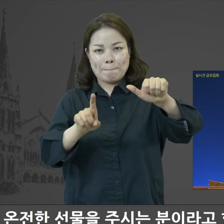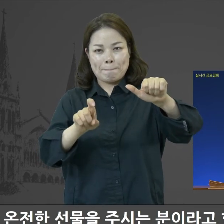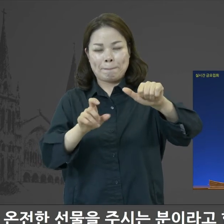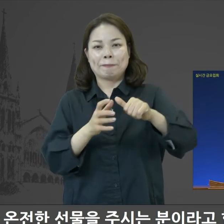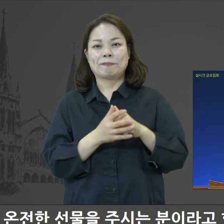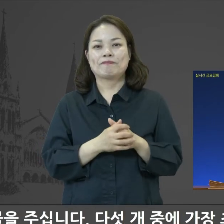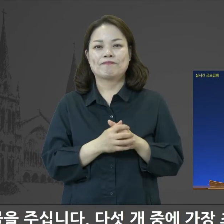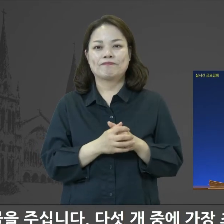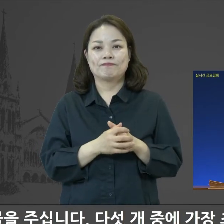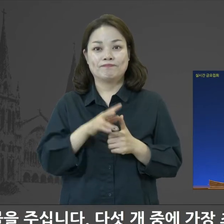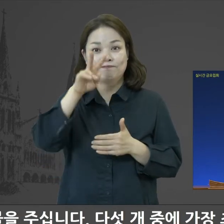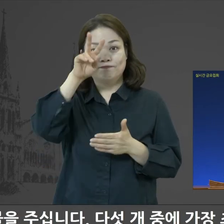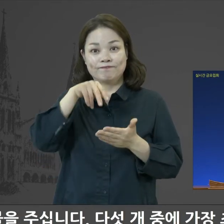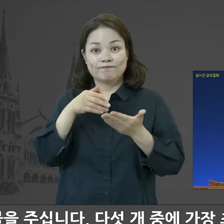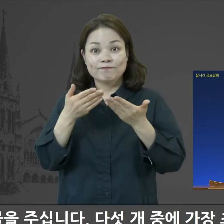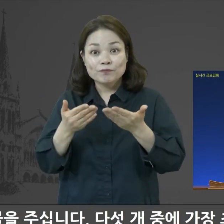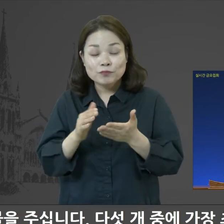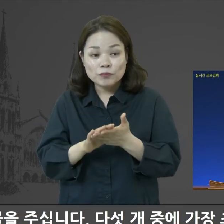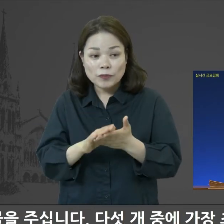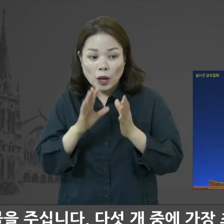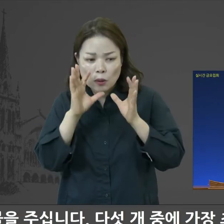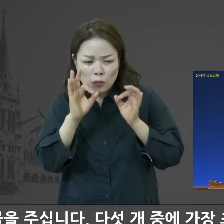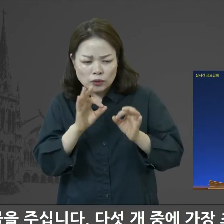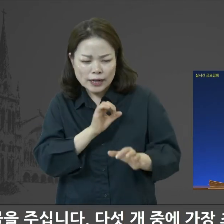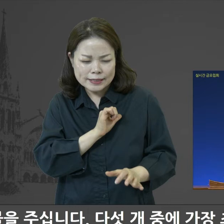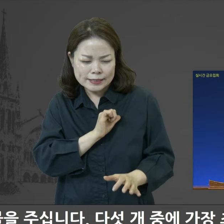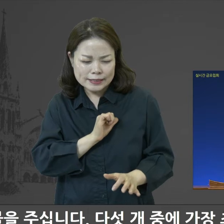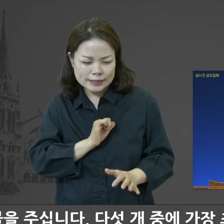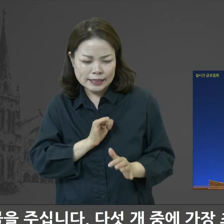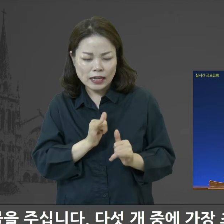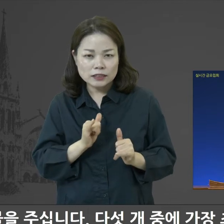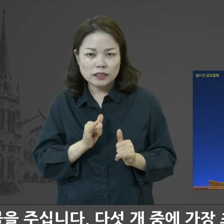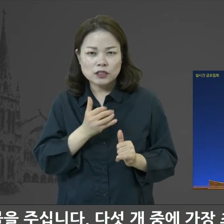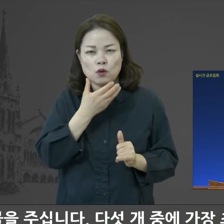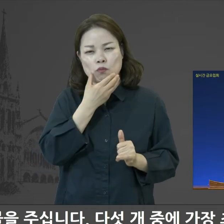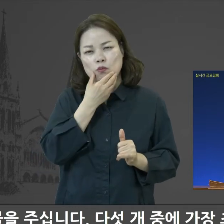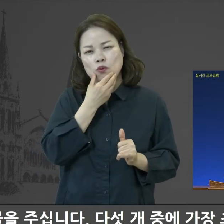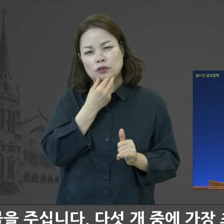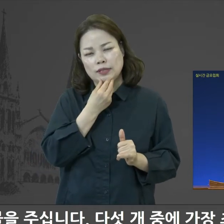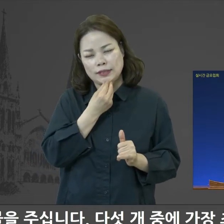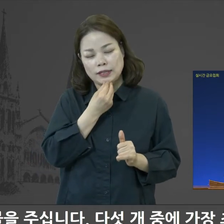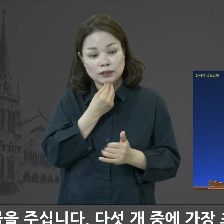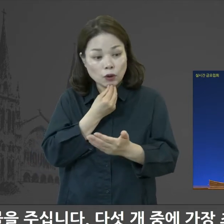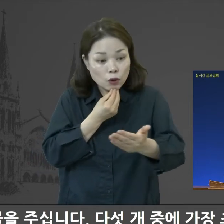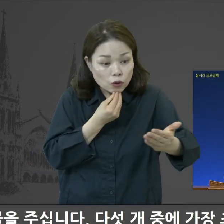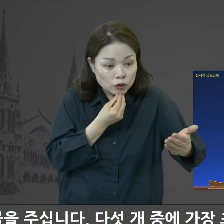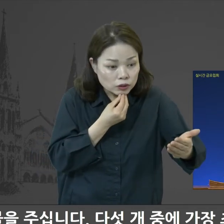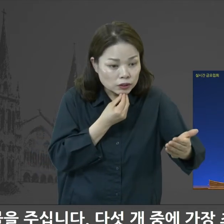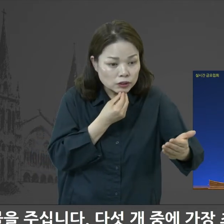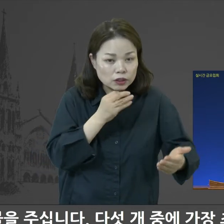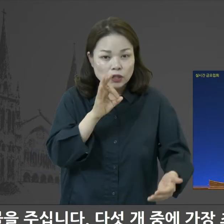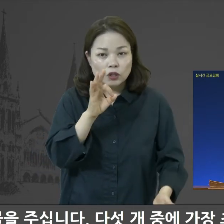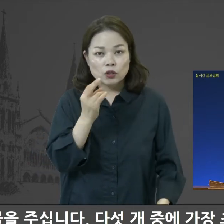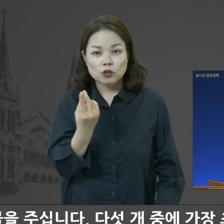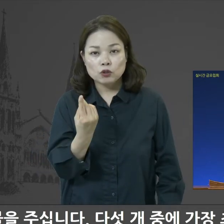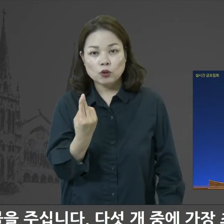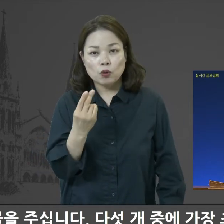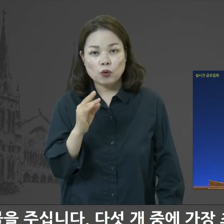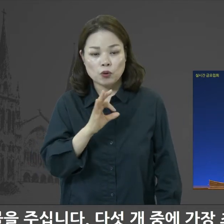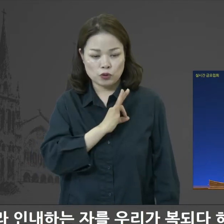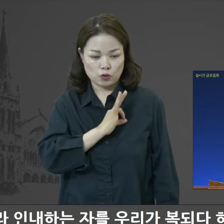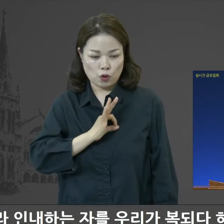11절 제가 읽어드릴게요. 보라, 인내하는 자를 우리가 복되다 하나니 너희가 욥의 인내를